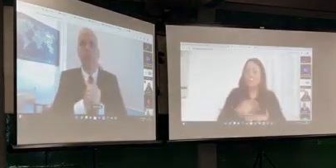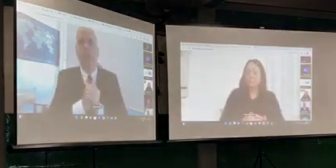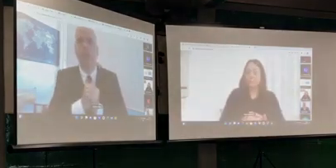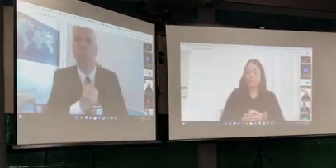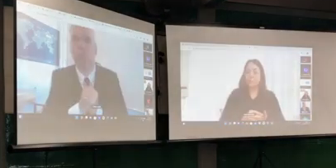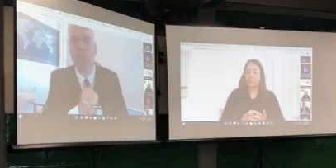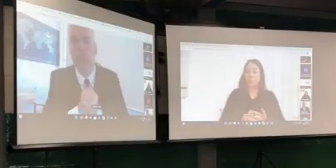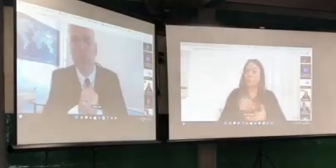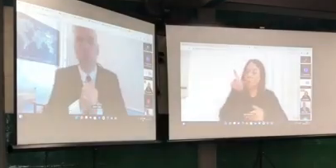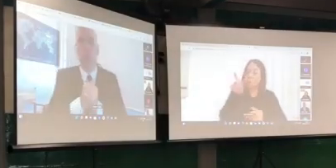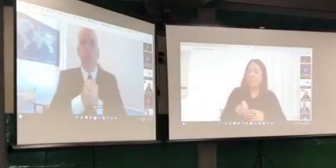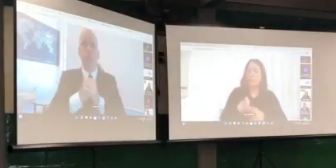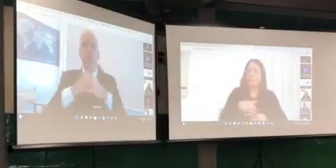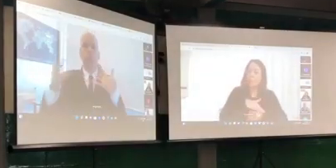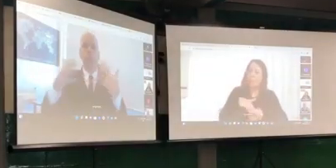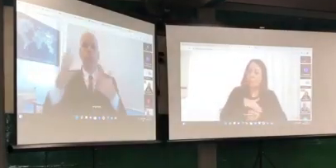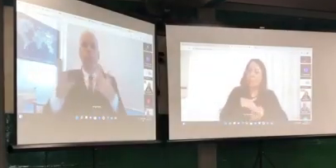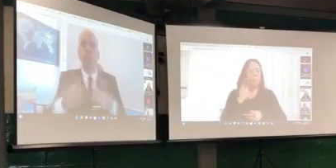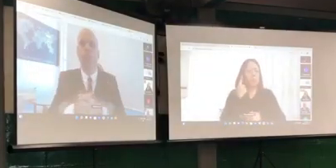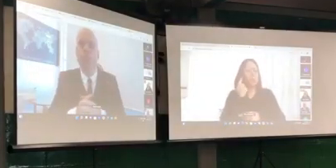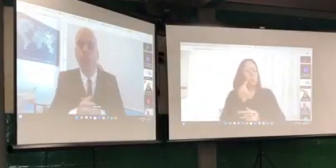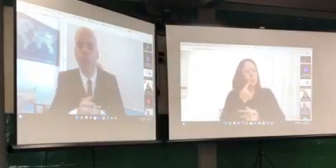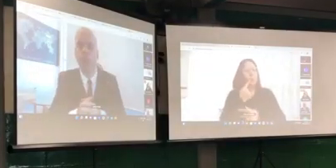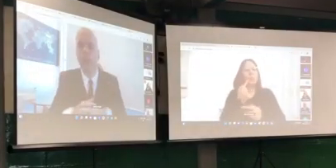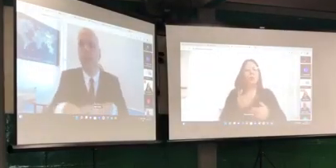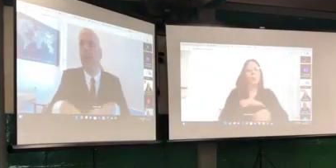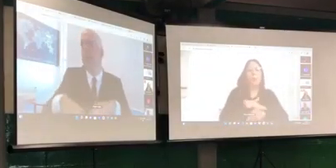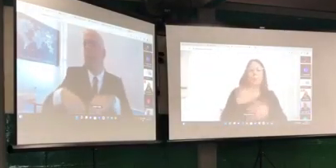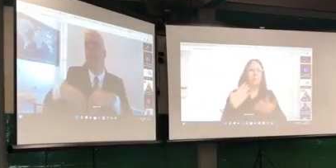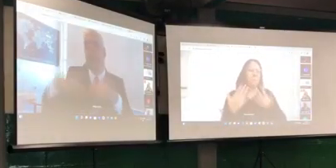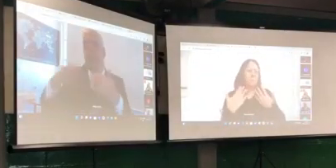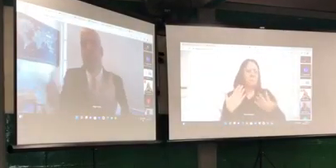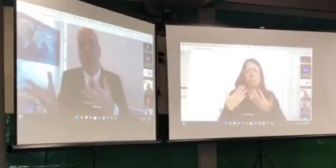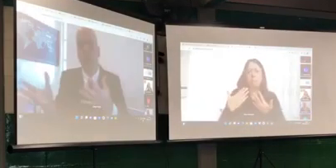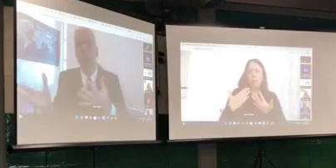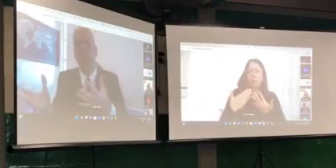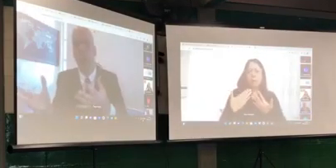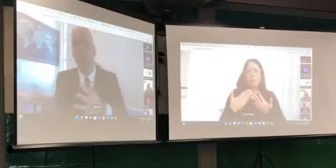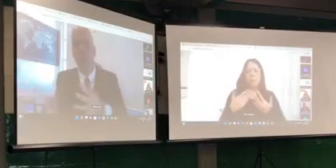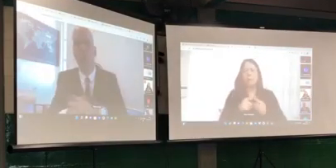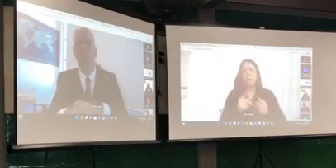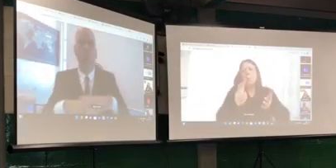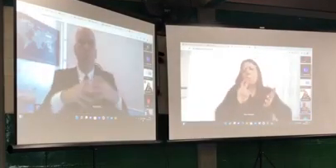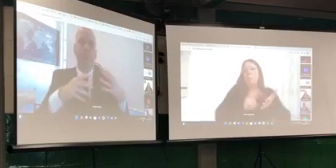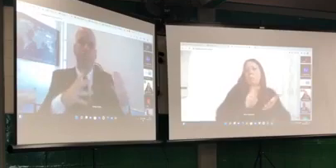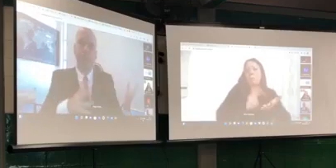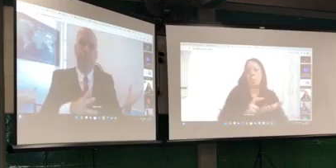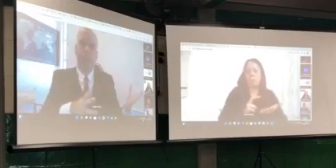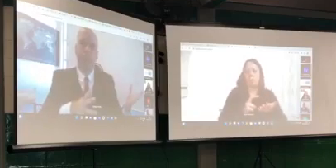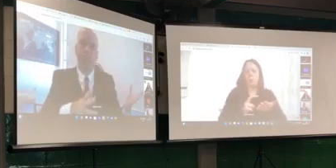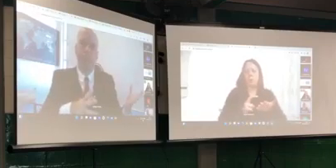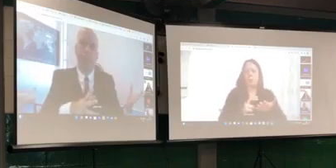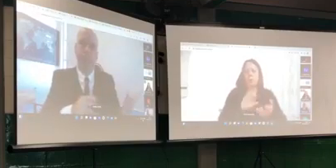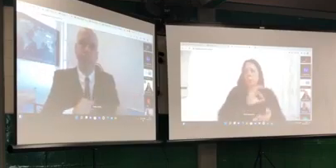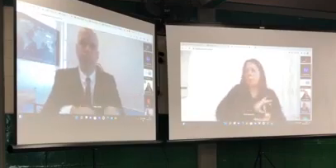uma pessoa está conversando com um surdo, está atendendo com um surdo, ou é no banco, ou é na polícia, né?